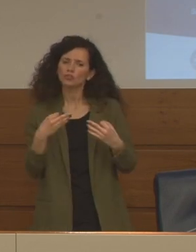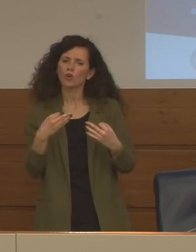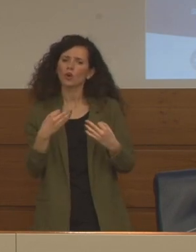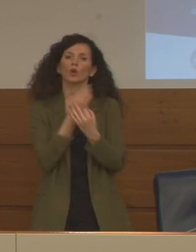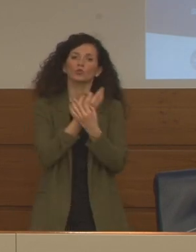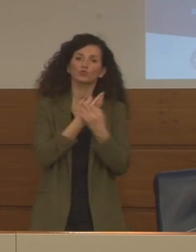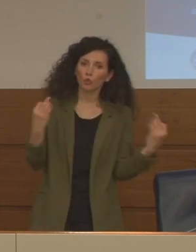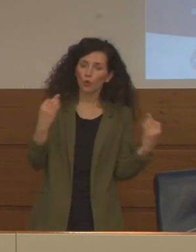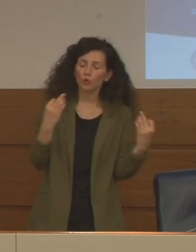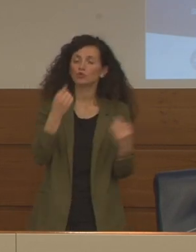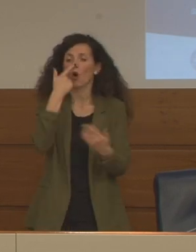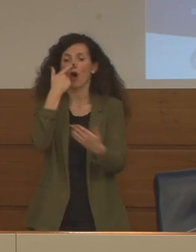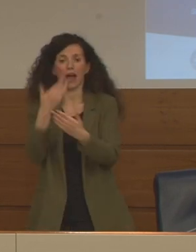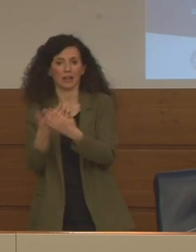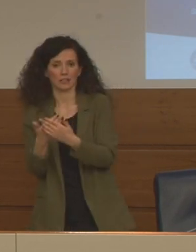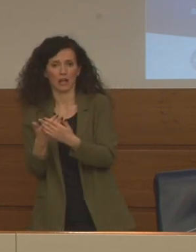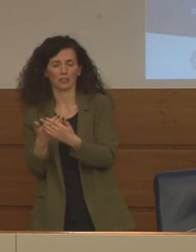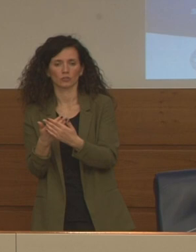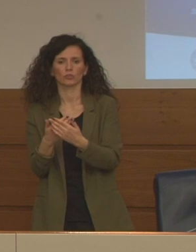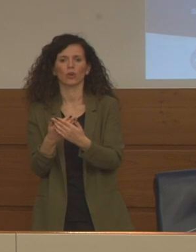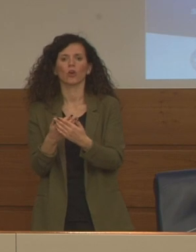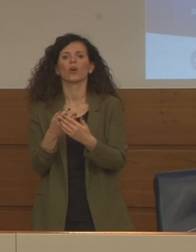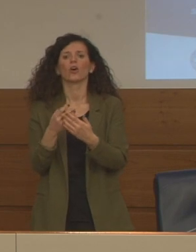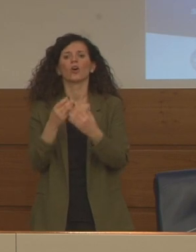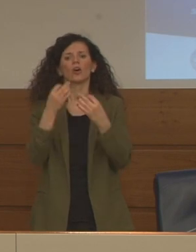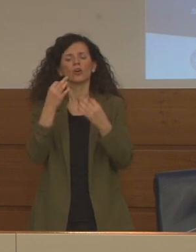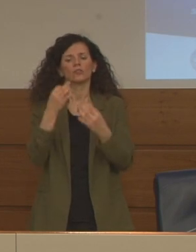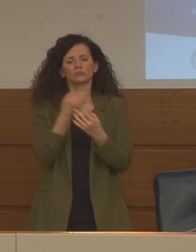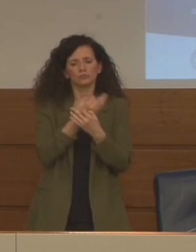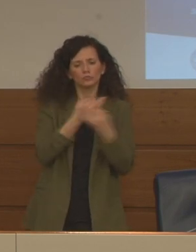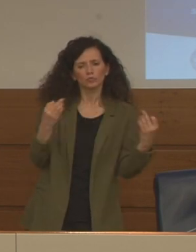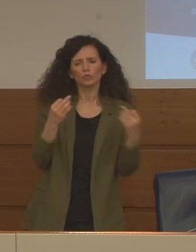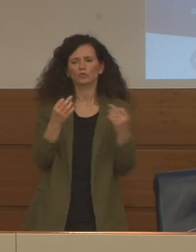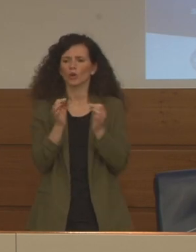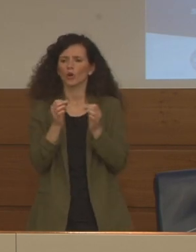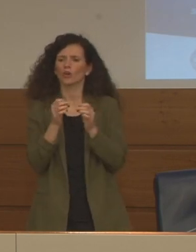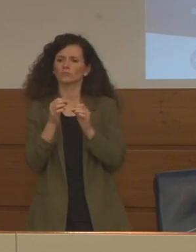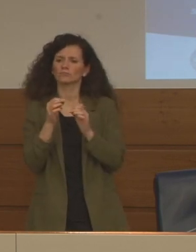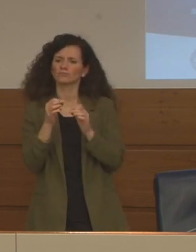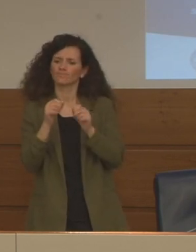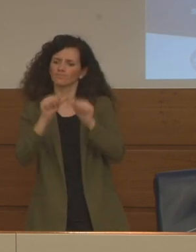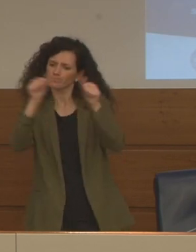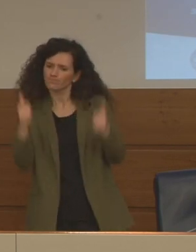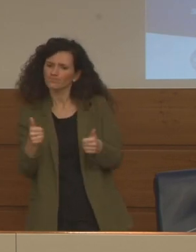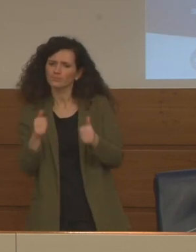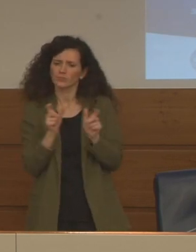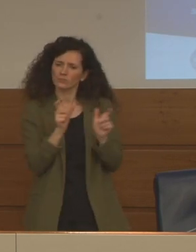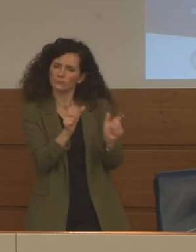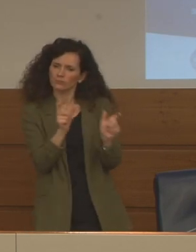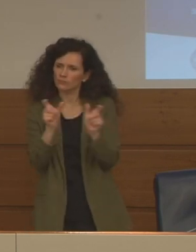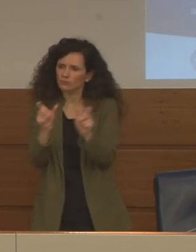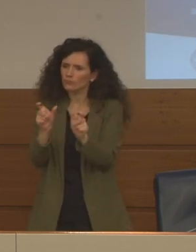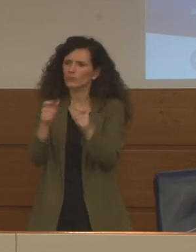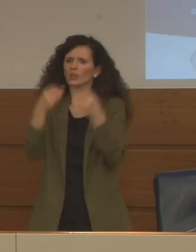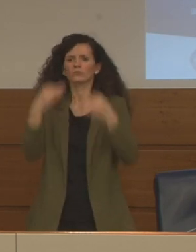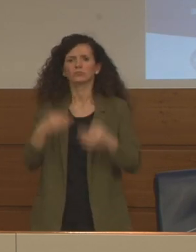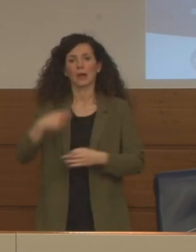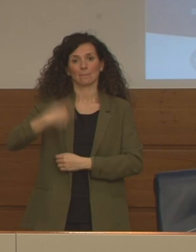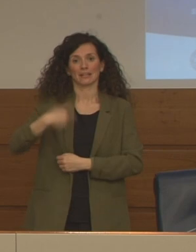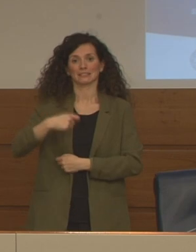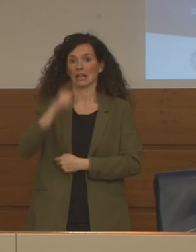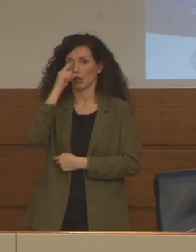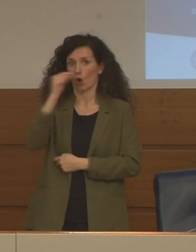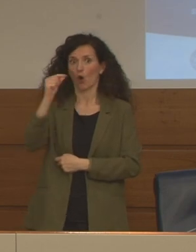adeguato il criterio dell'adeguatezza della proporzionalità delle misure che anche il presidente conte ha più